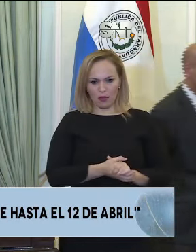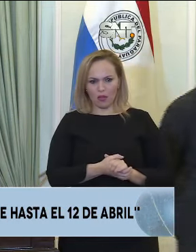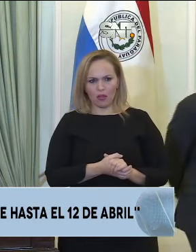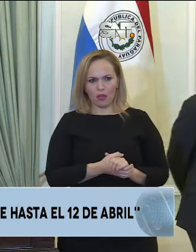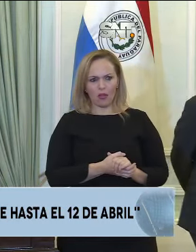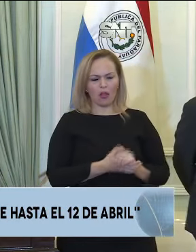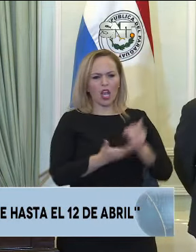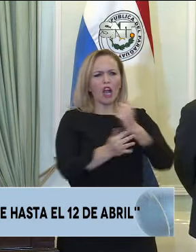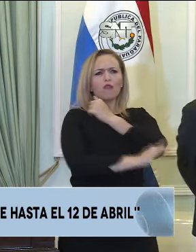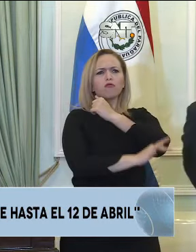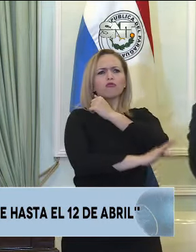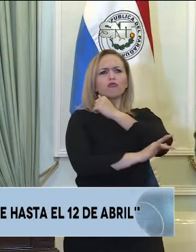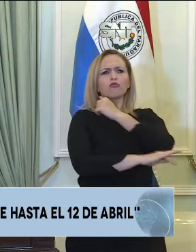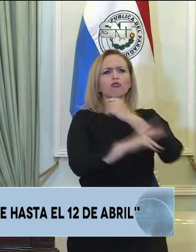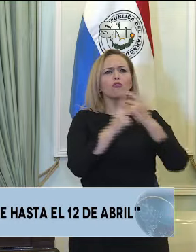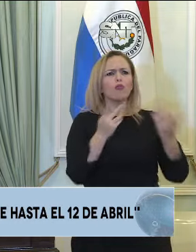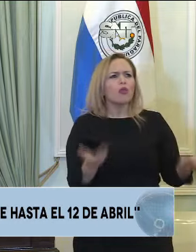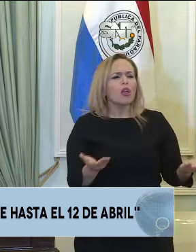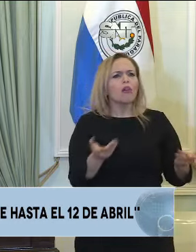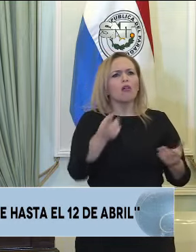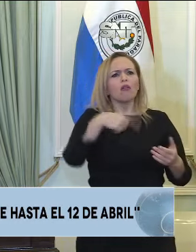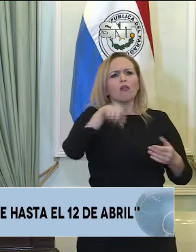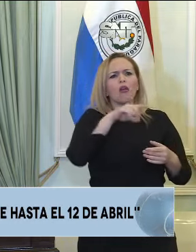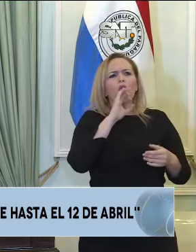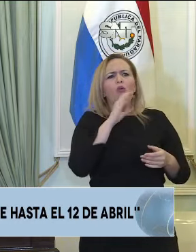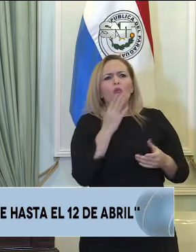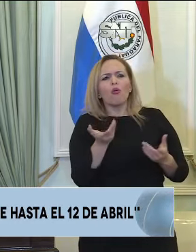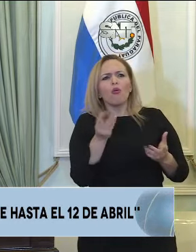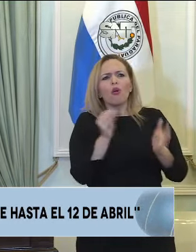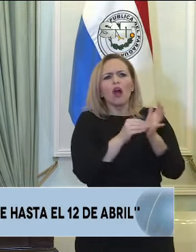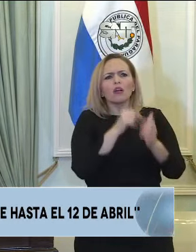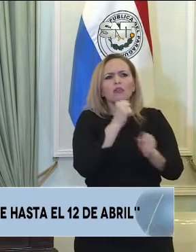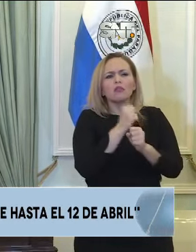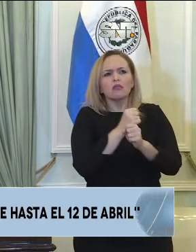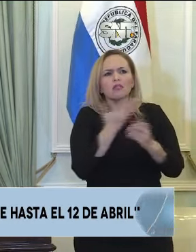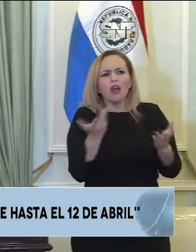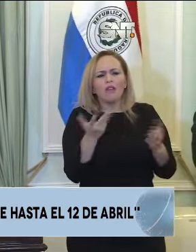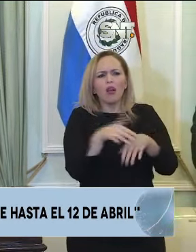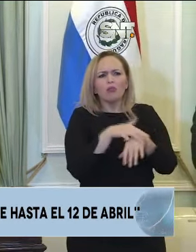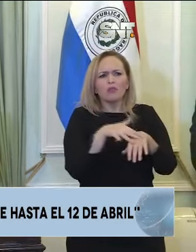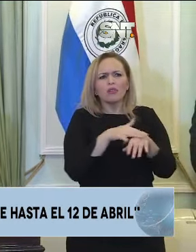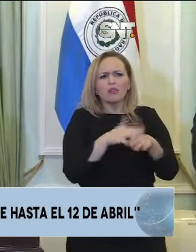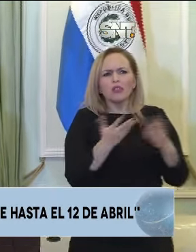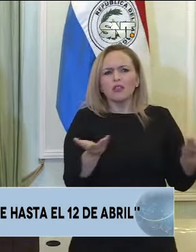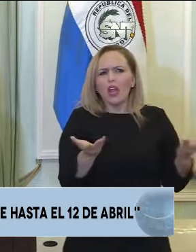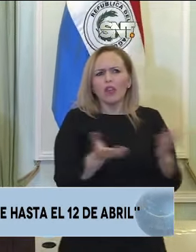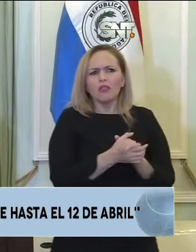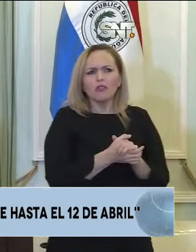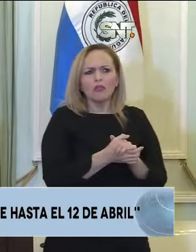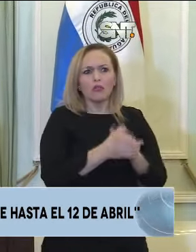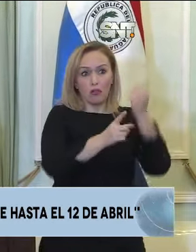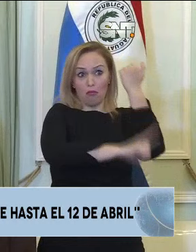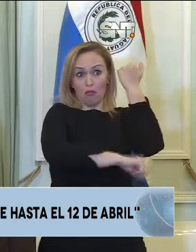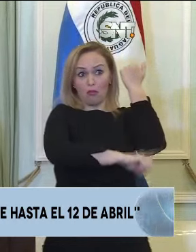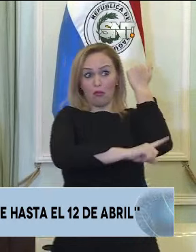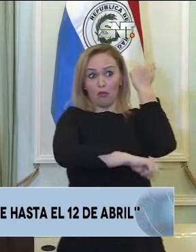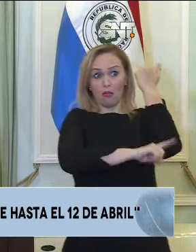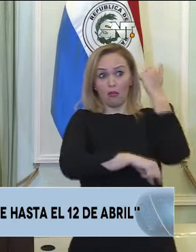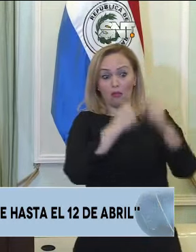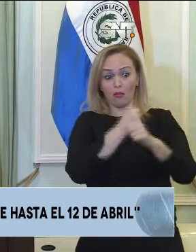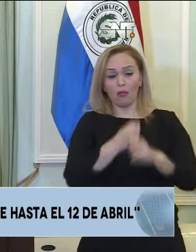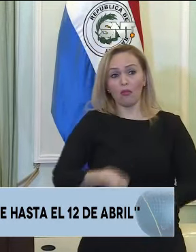al funcionariado público, aquellos que trabajan en el Poder Legislativo, en el Poder Judicial y también así la consulta que sido a las trabajadoras domésticas, ¿se